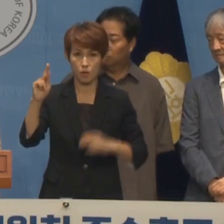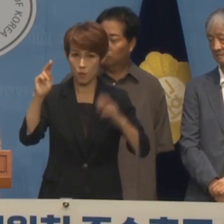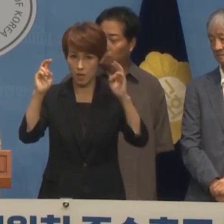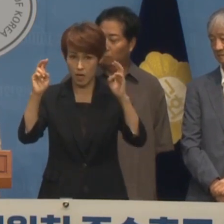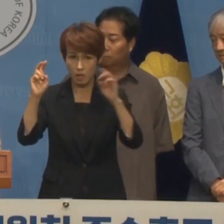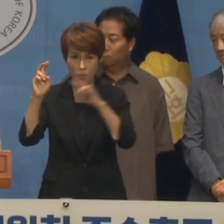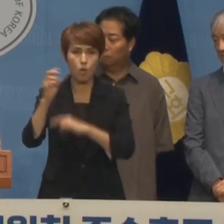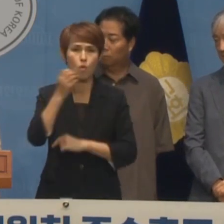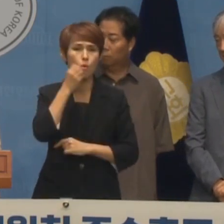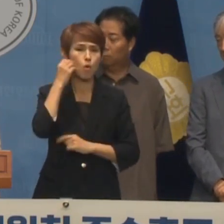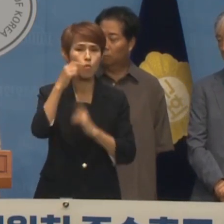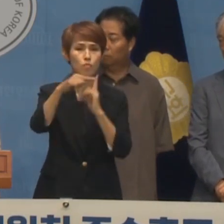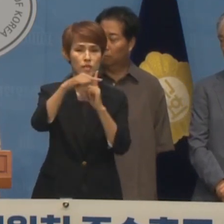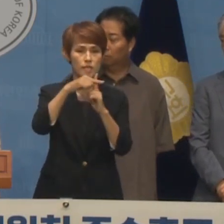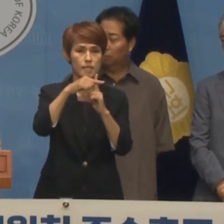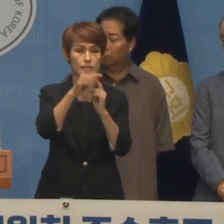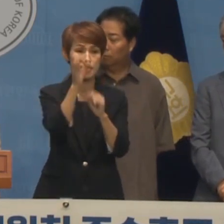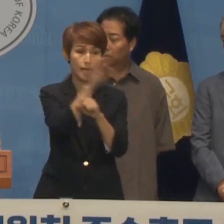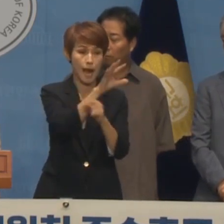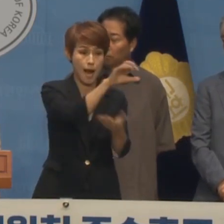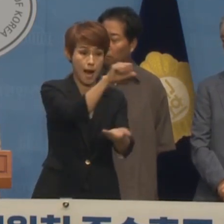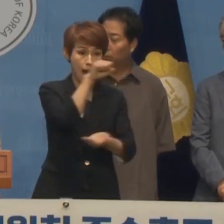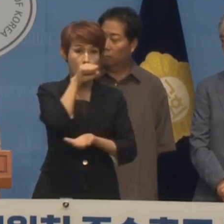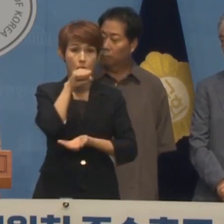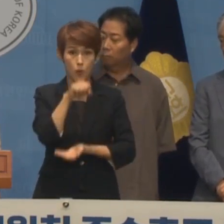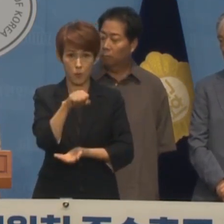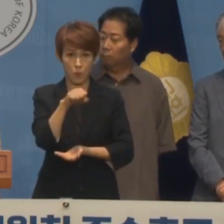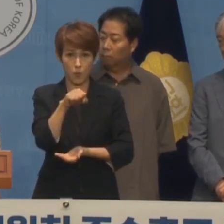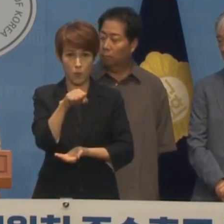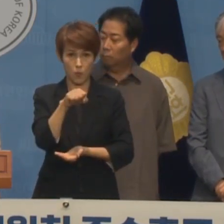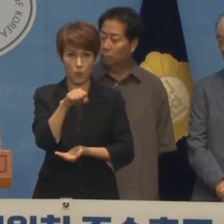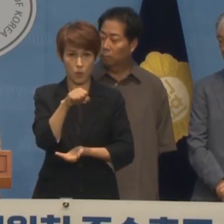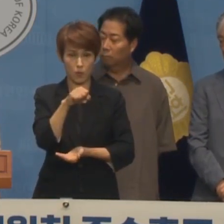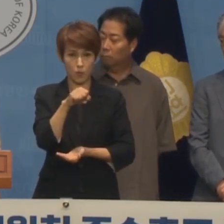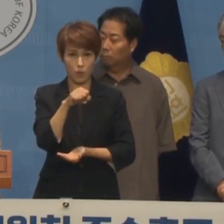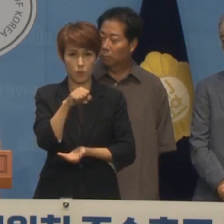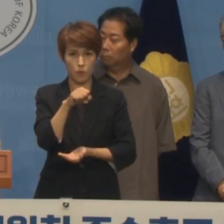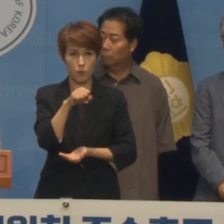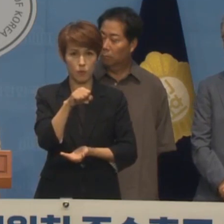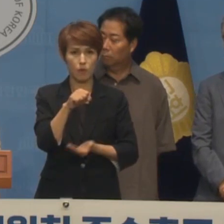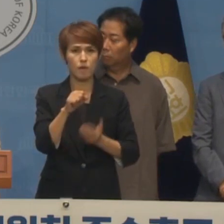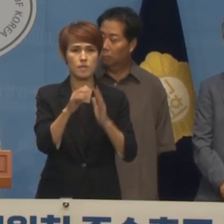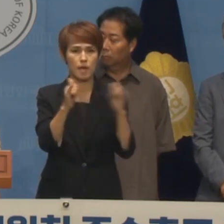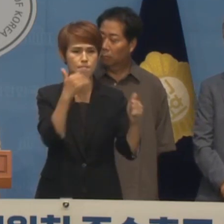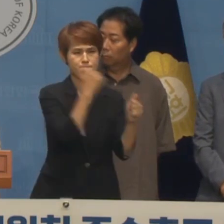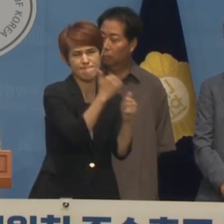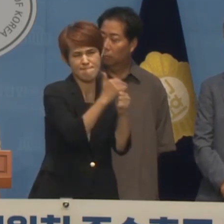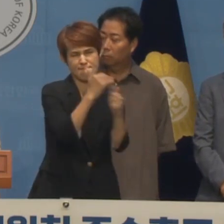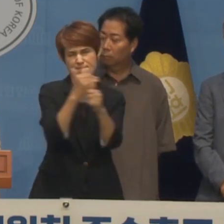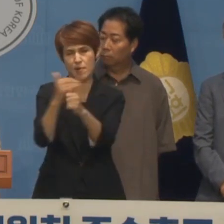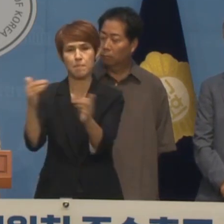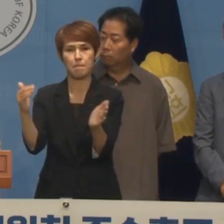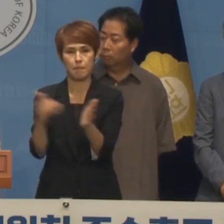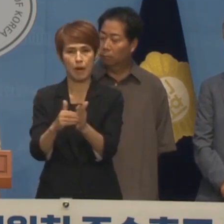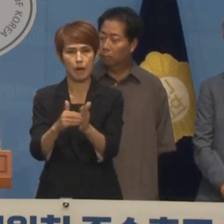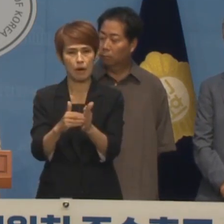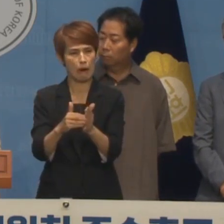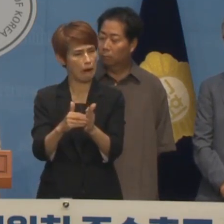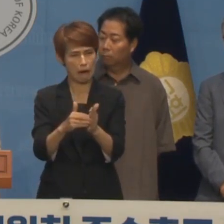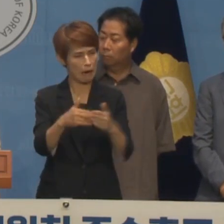MBK는 홈플러스를 인수한 뒤 실적 악화 속에 과도한 구조조정과 연이은